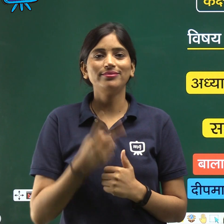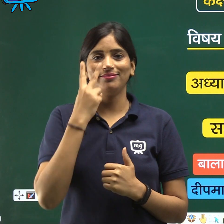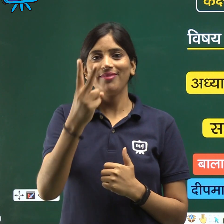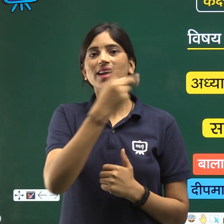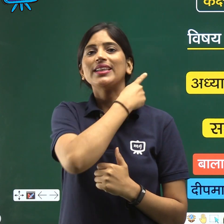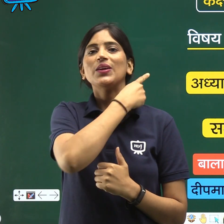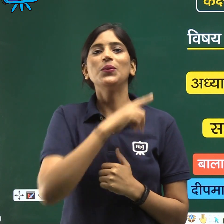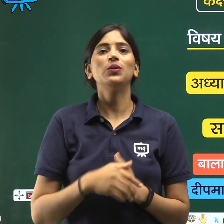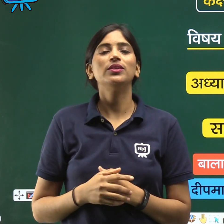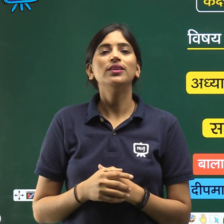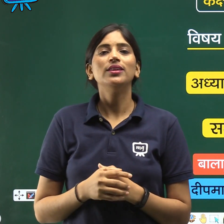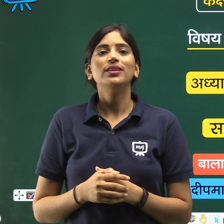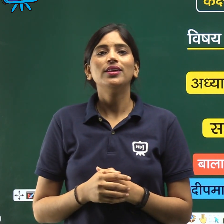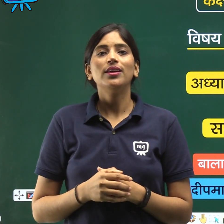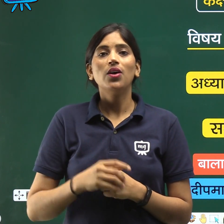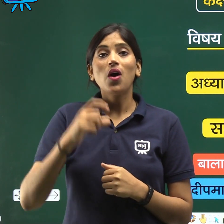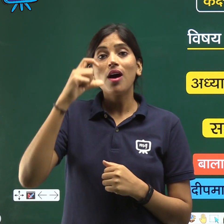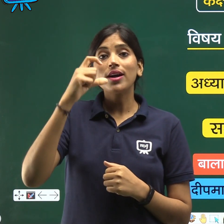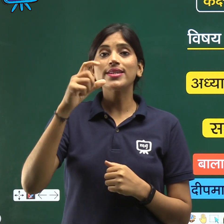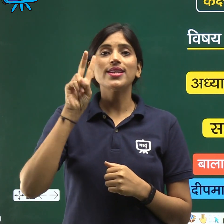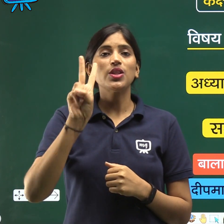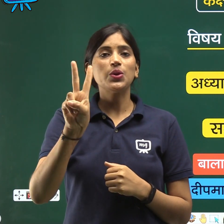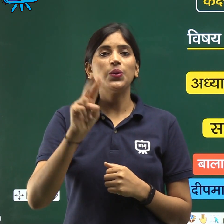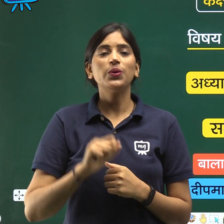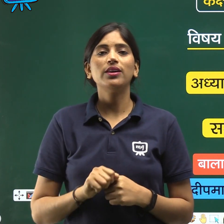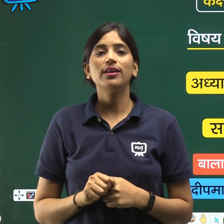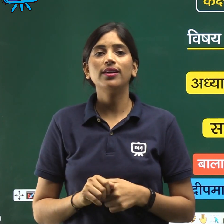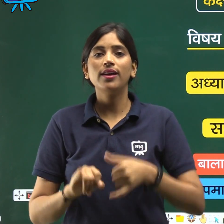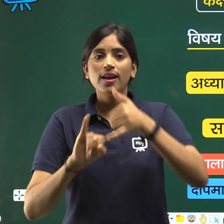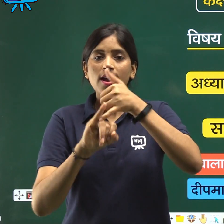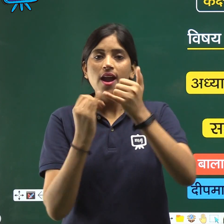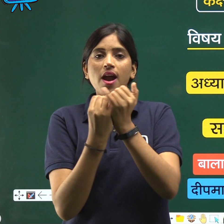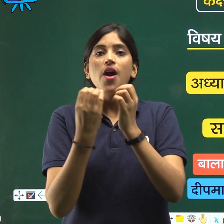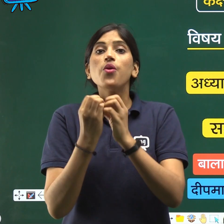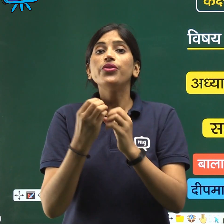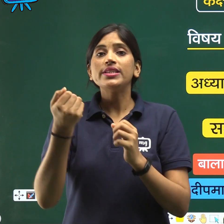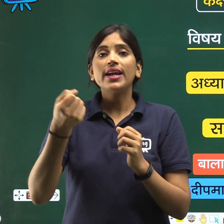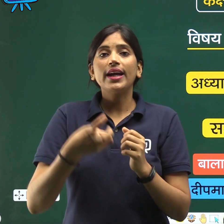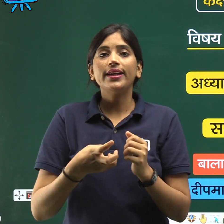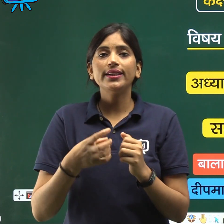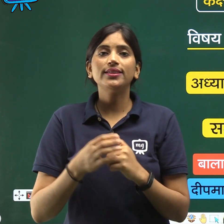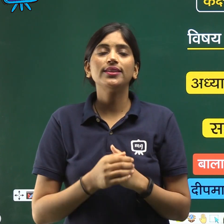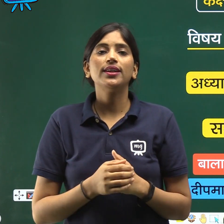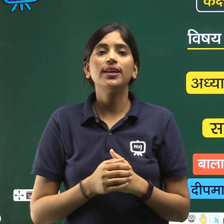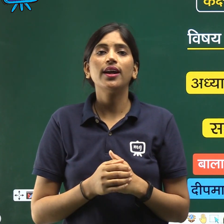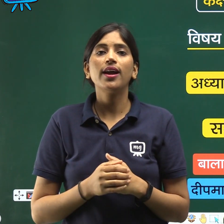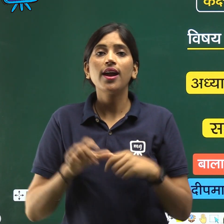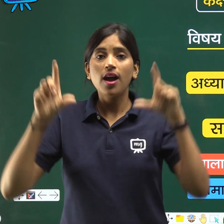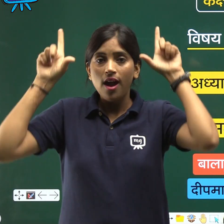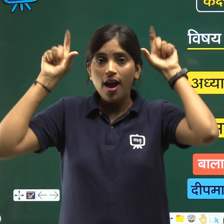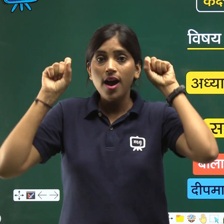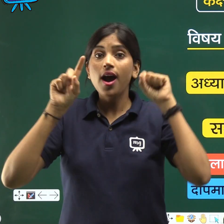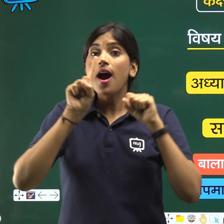देखो, कक्षा 2 विषय गणित,